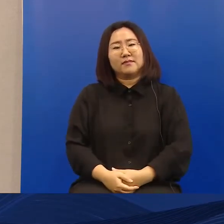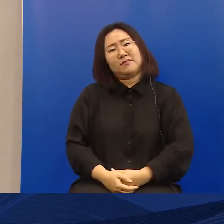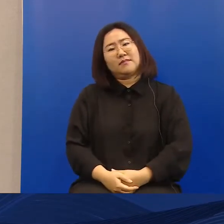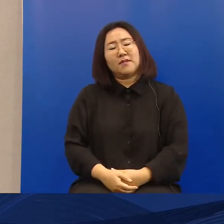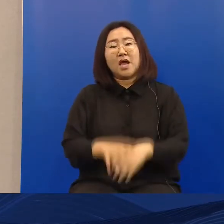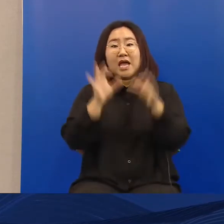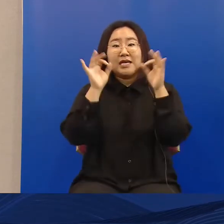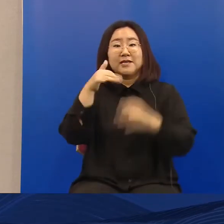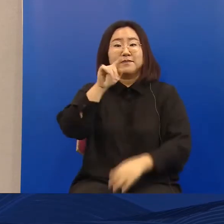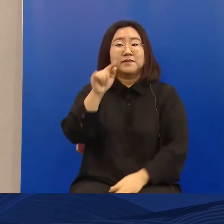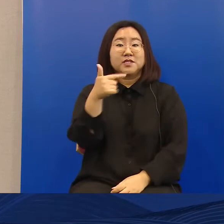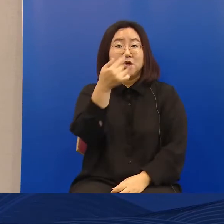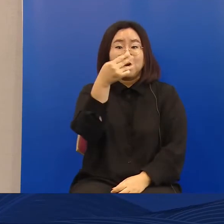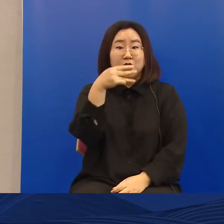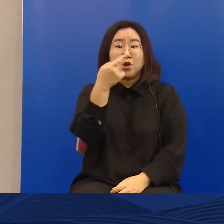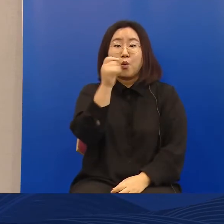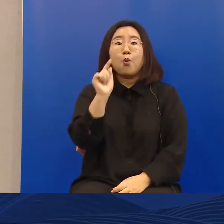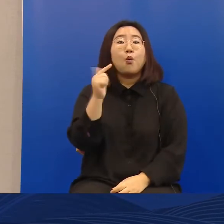우리 김철한